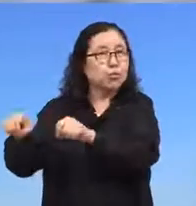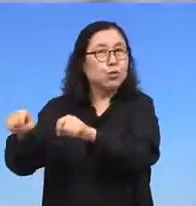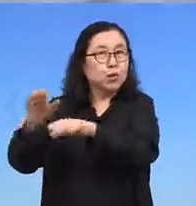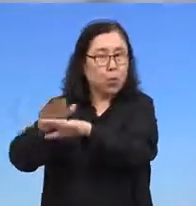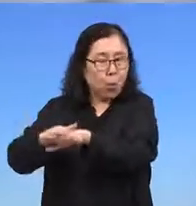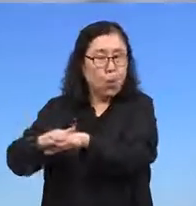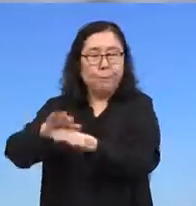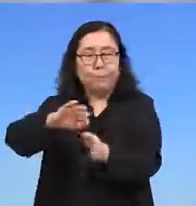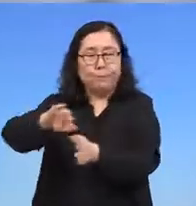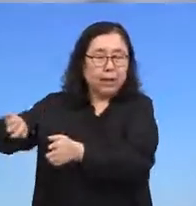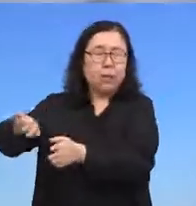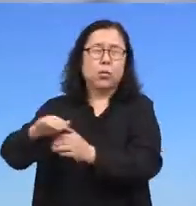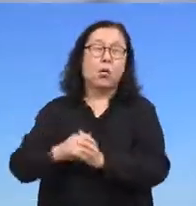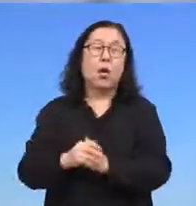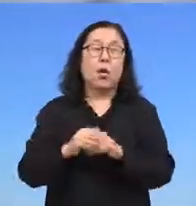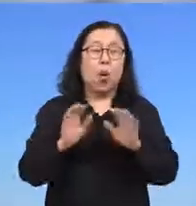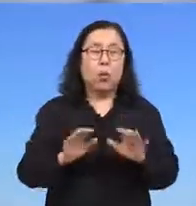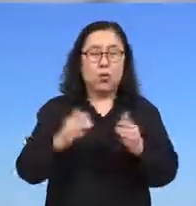즐기시면 좋겠습니다.